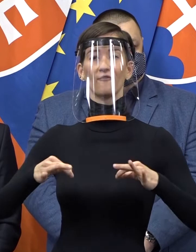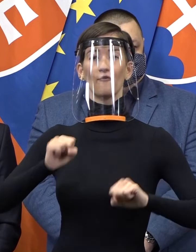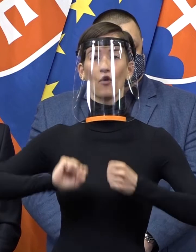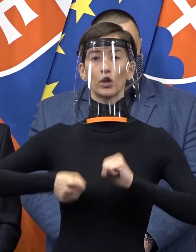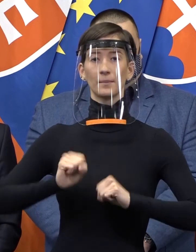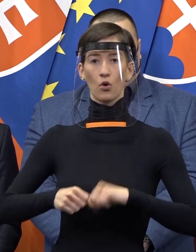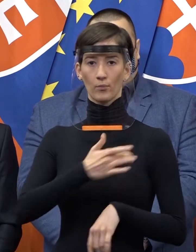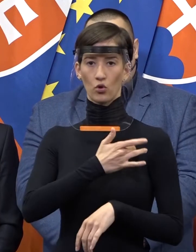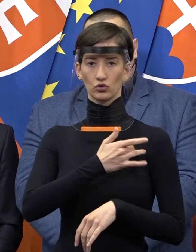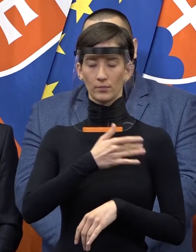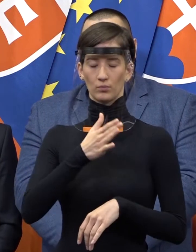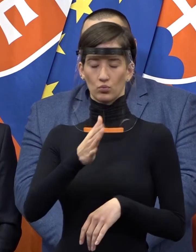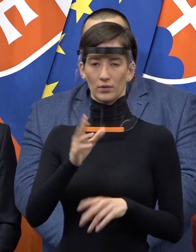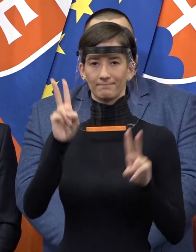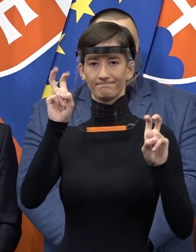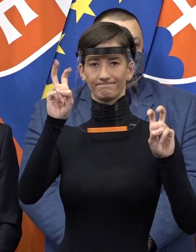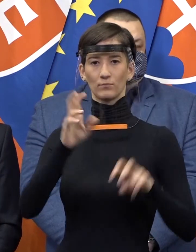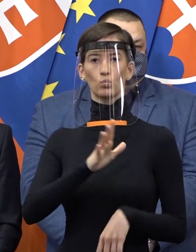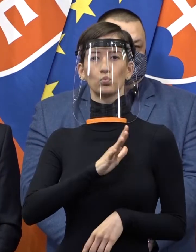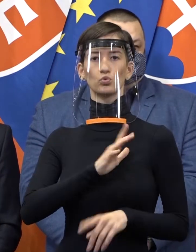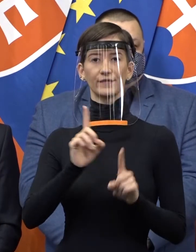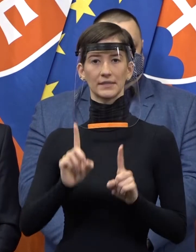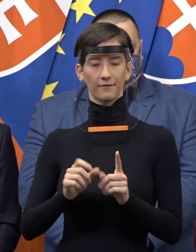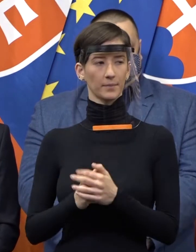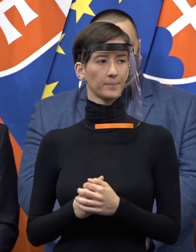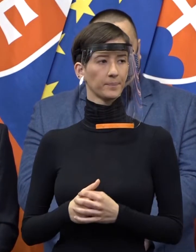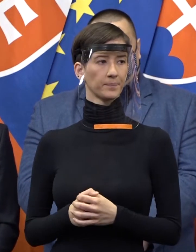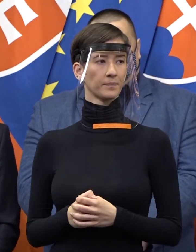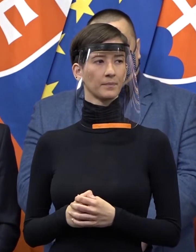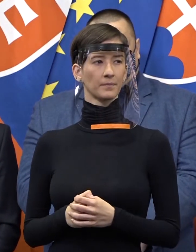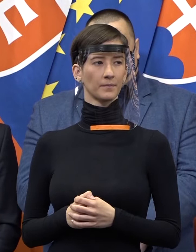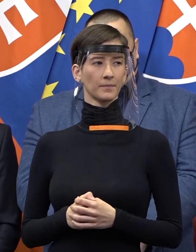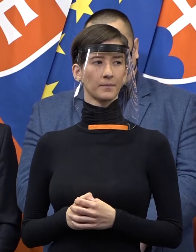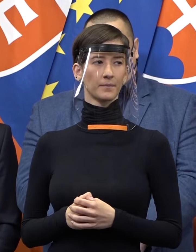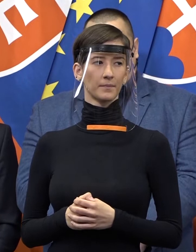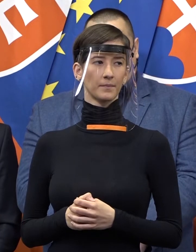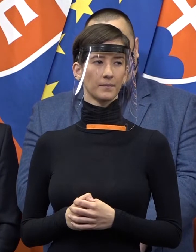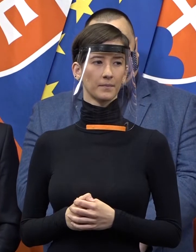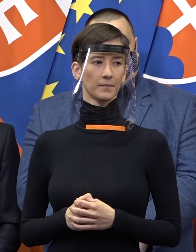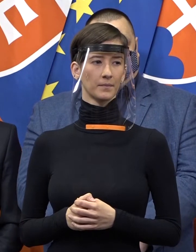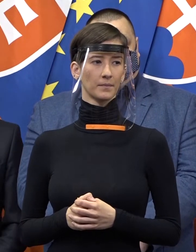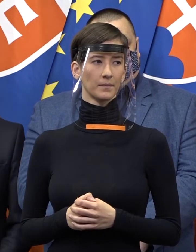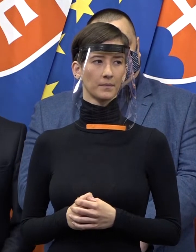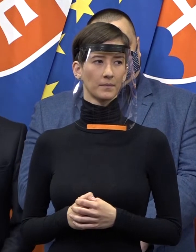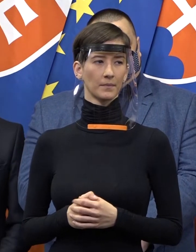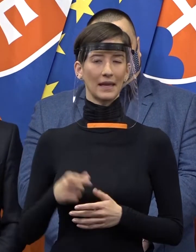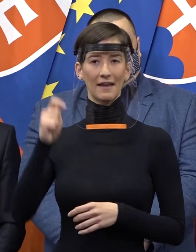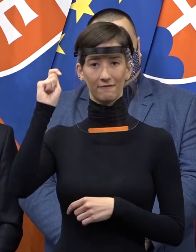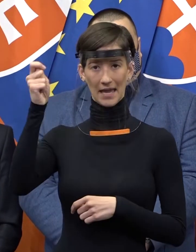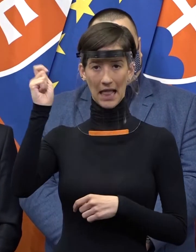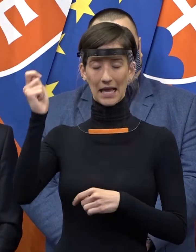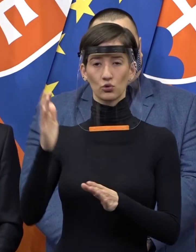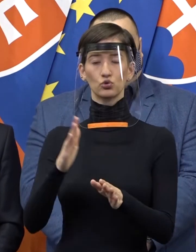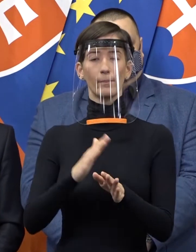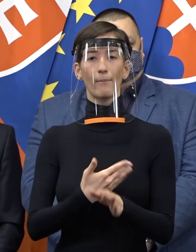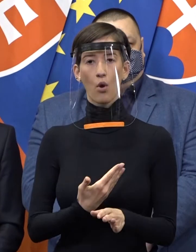republiky. A ešte, ak by som mohla ešte jednu otázku, tak čo teda po Veľkej noci? Plánuje sa teda vrátiť do tohto